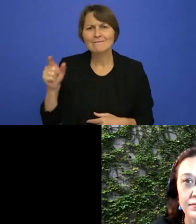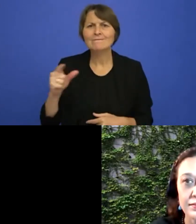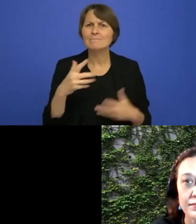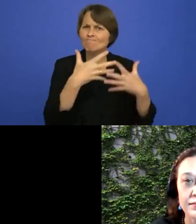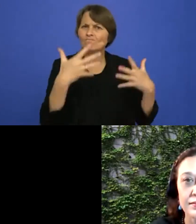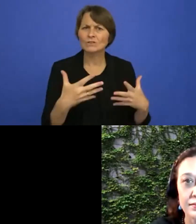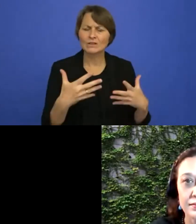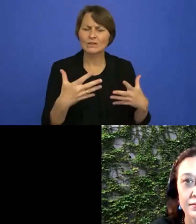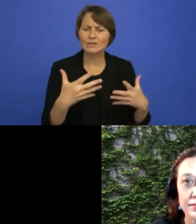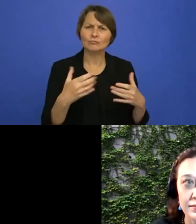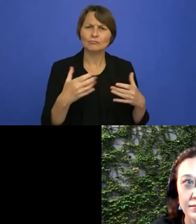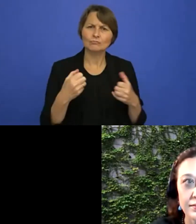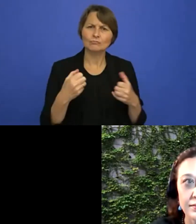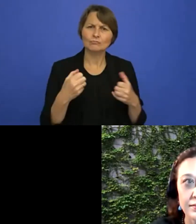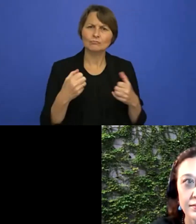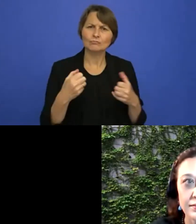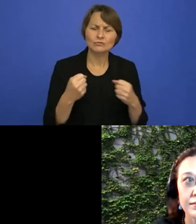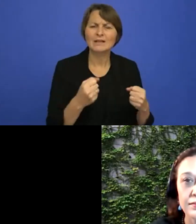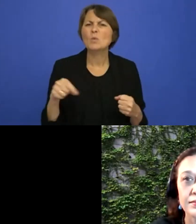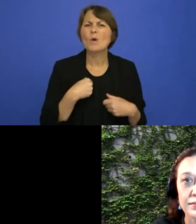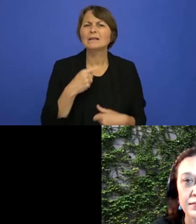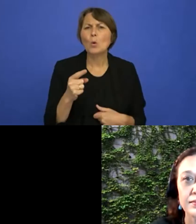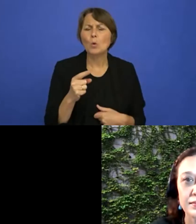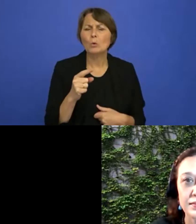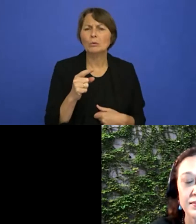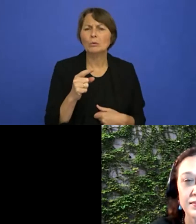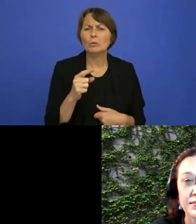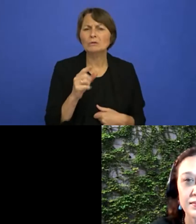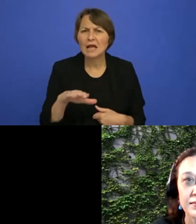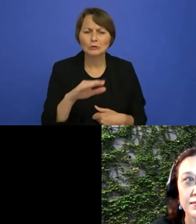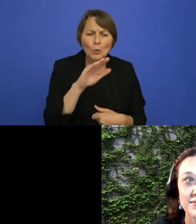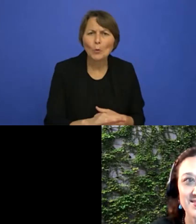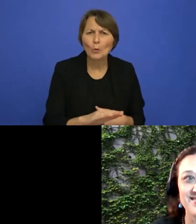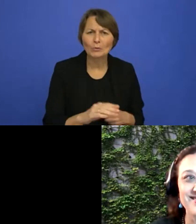faut utiliser pour faire que les systèmes, les programmes